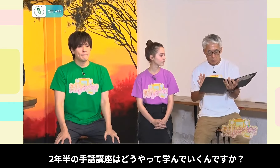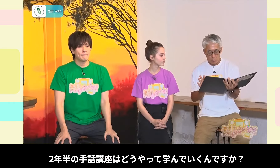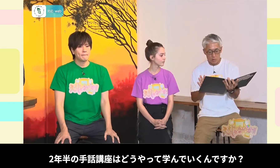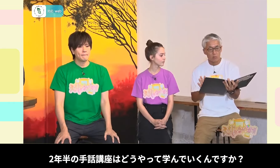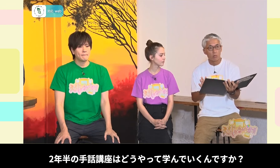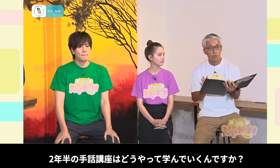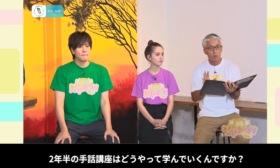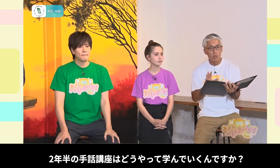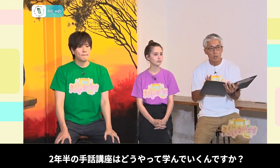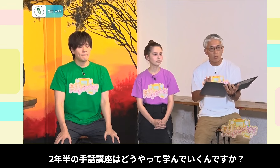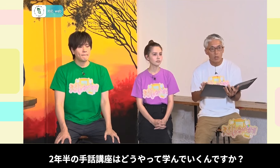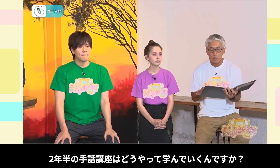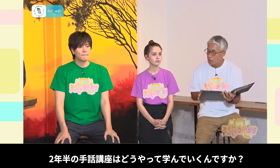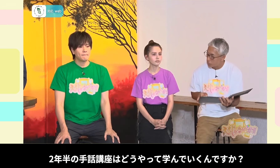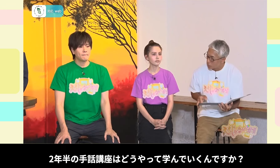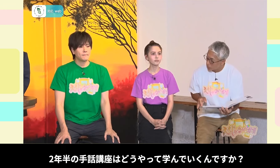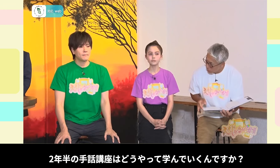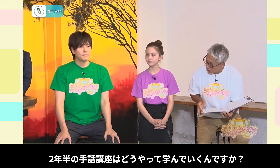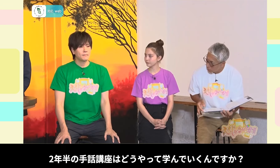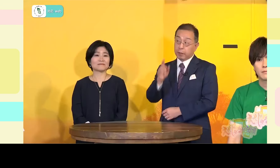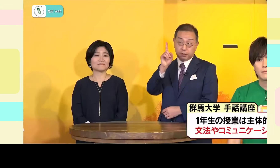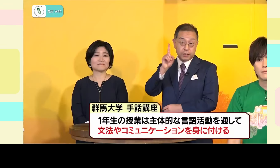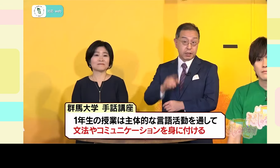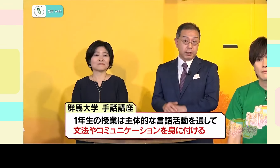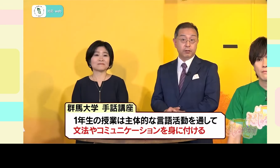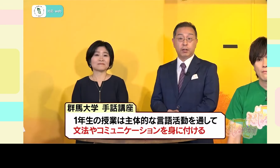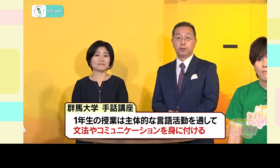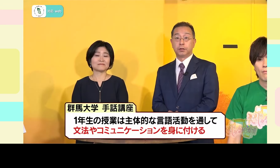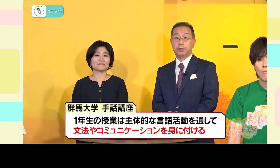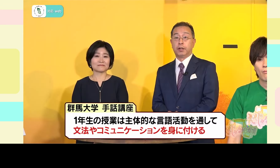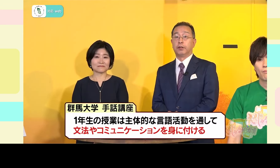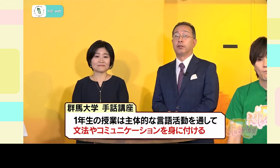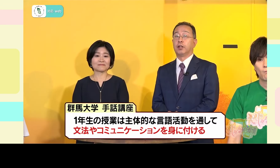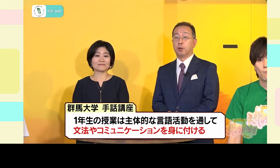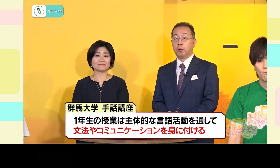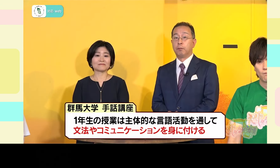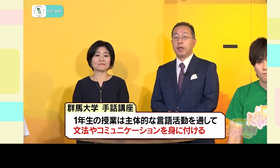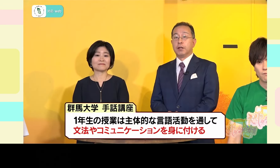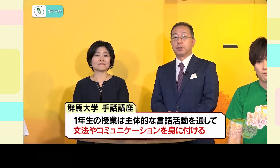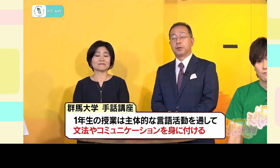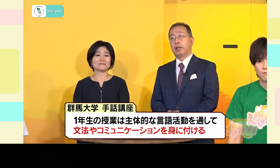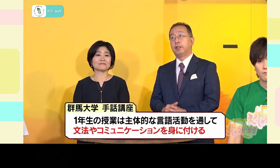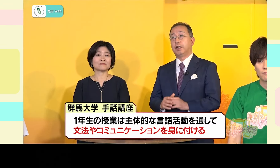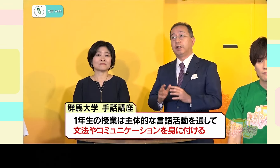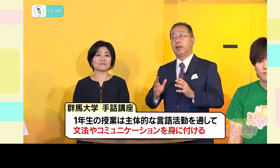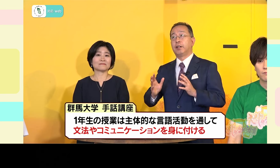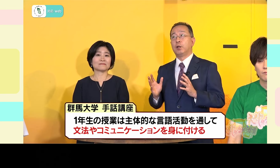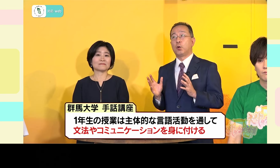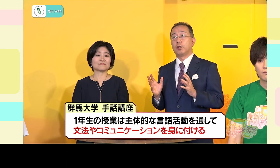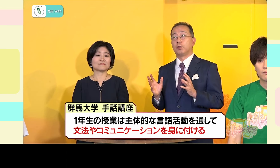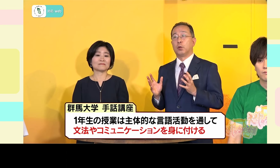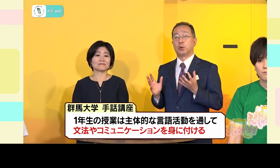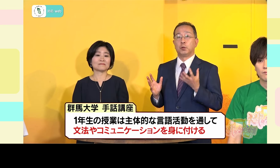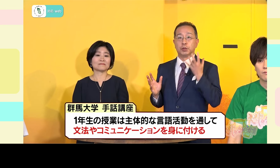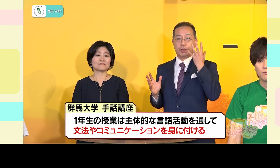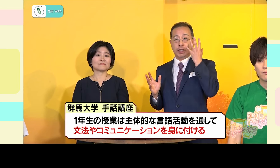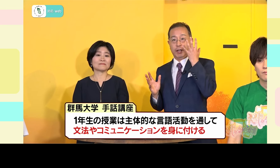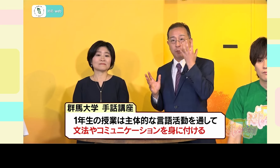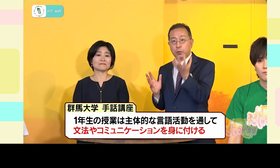講座ってのはどうやって学んでいくんですか？ まず1年生の授業なんですけれども、主体的な言語活動を通して文